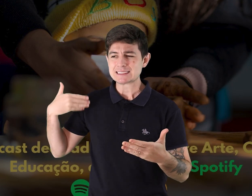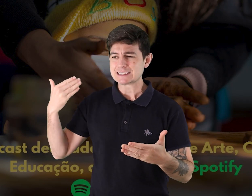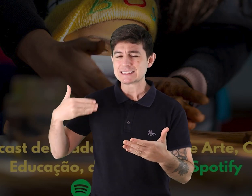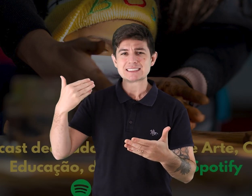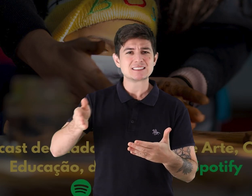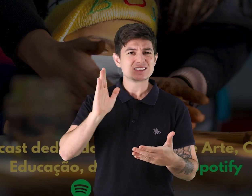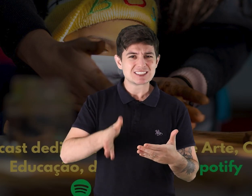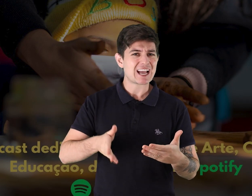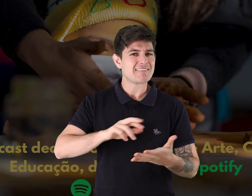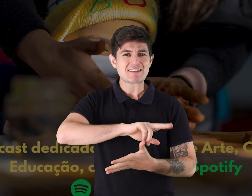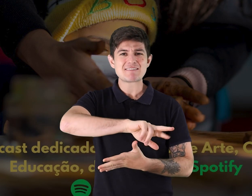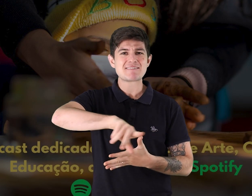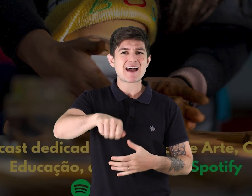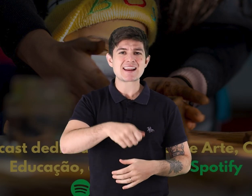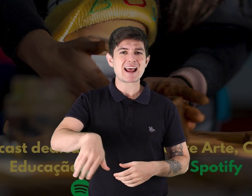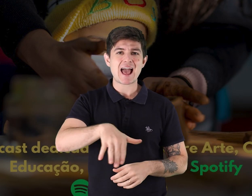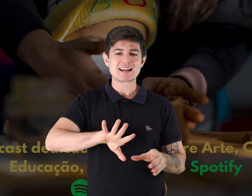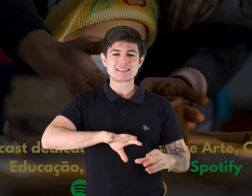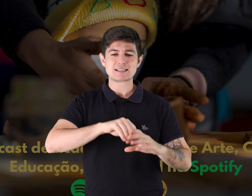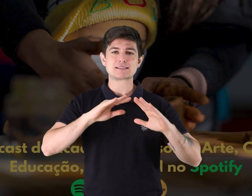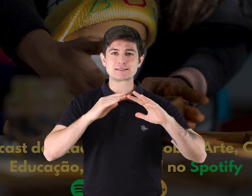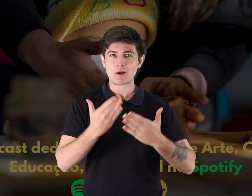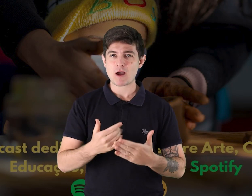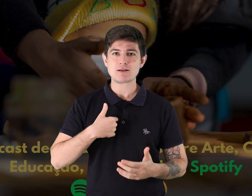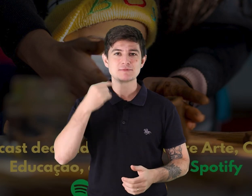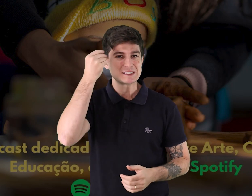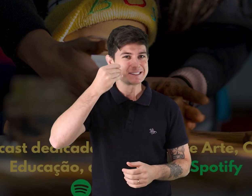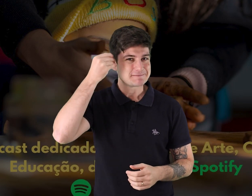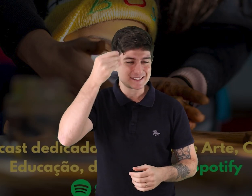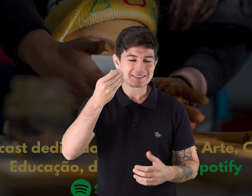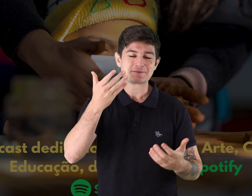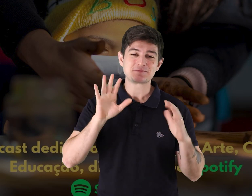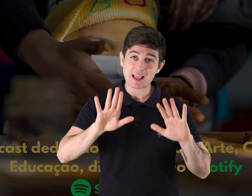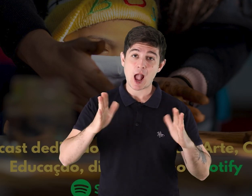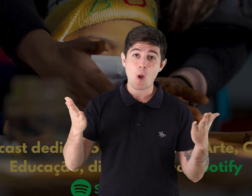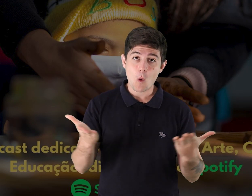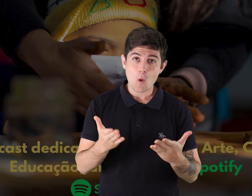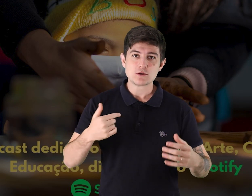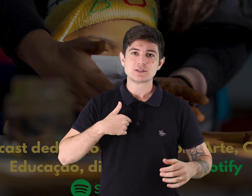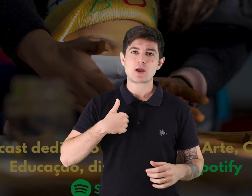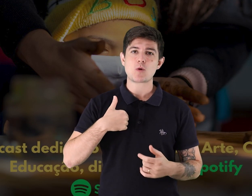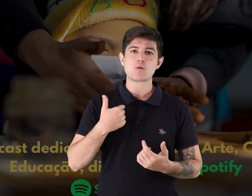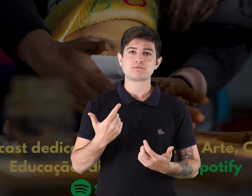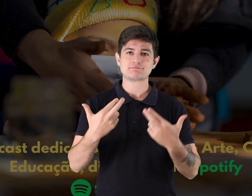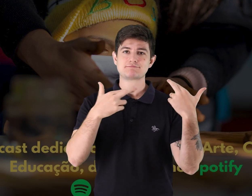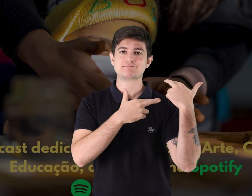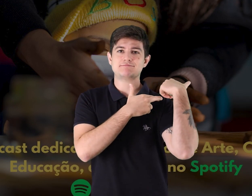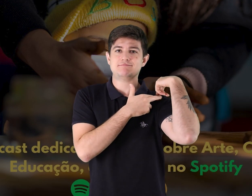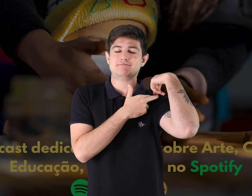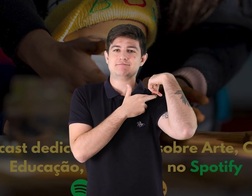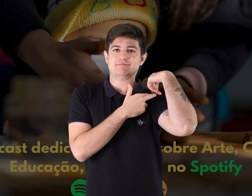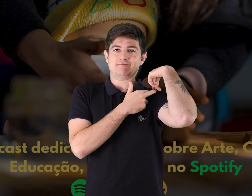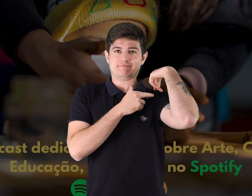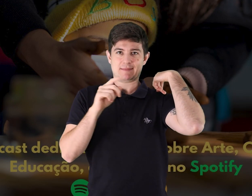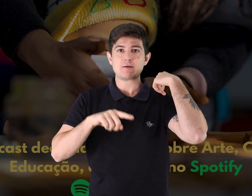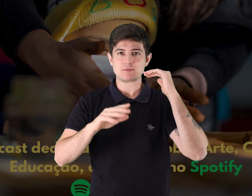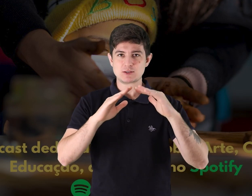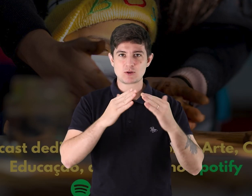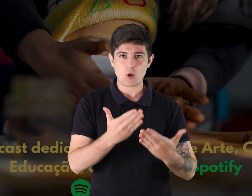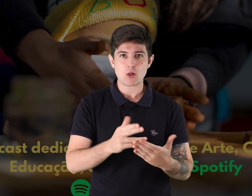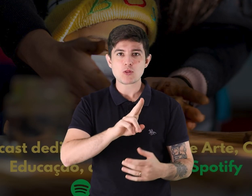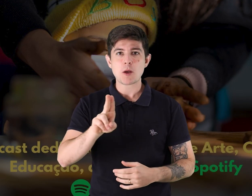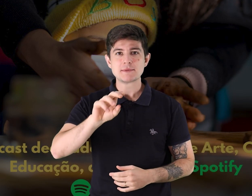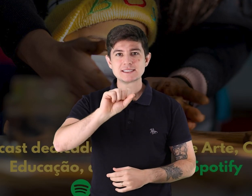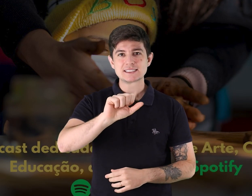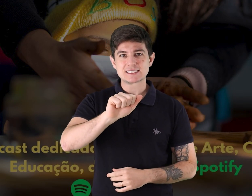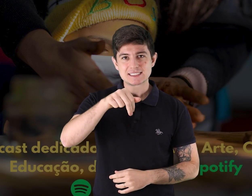dos bebês, né? E passei por todos os setores de uma estrutura escolar. E hoje eu